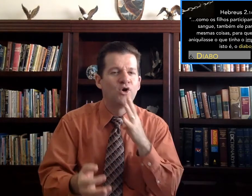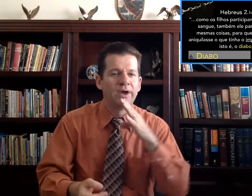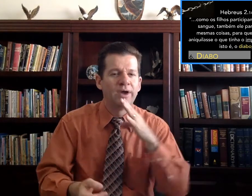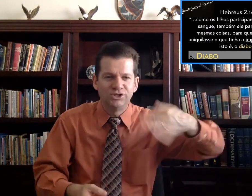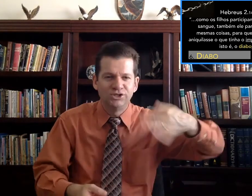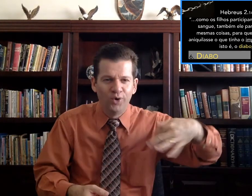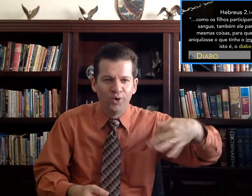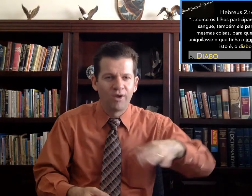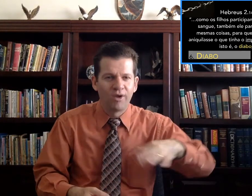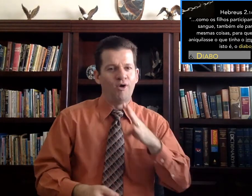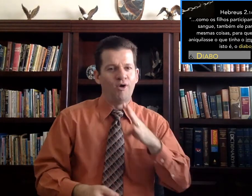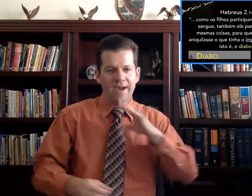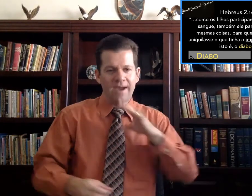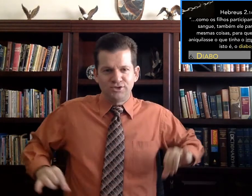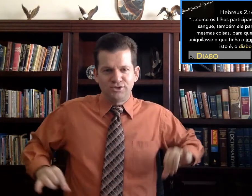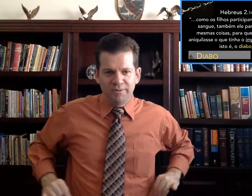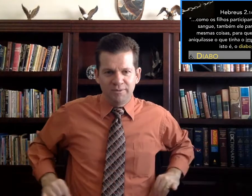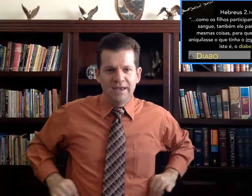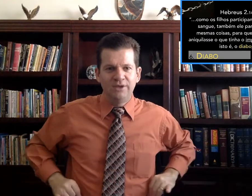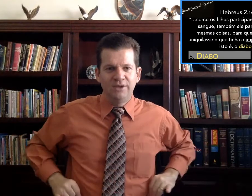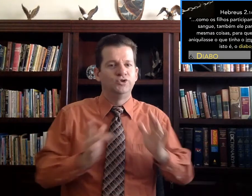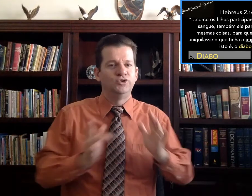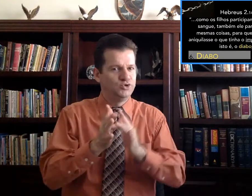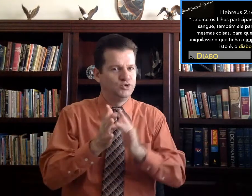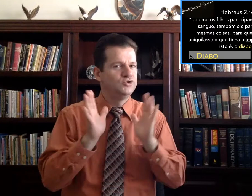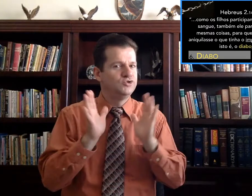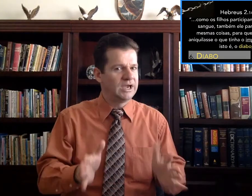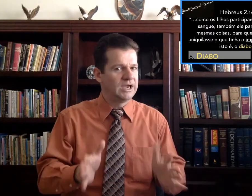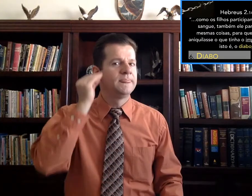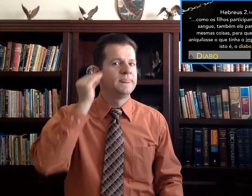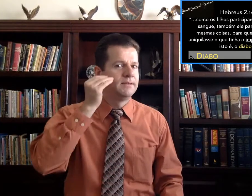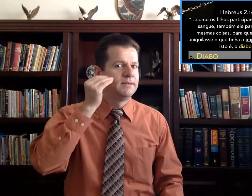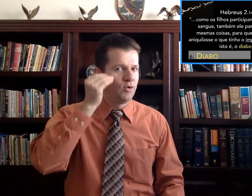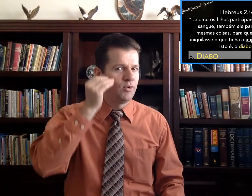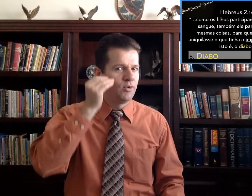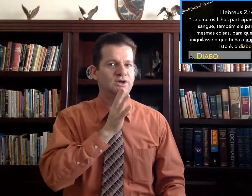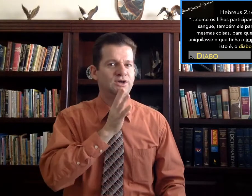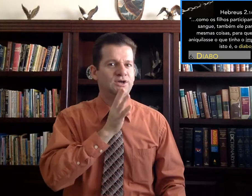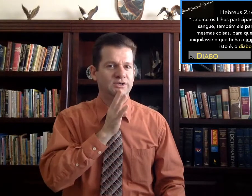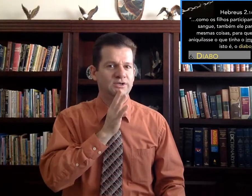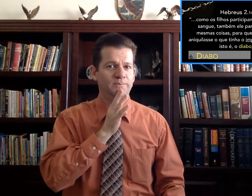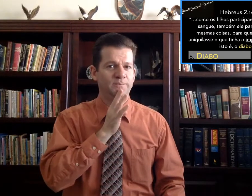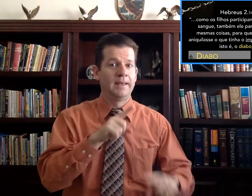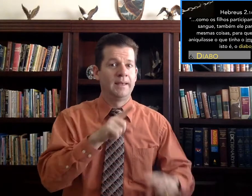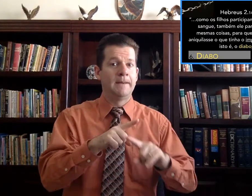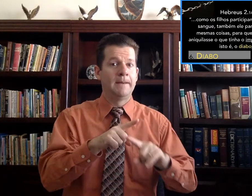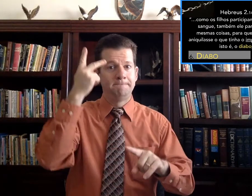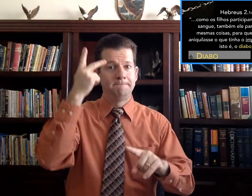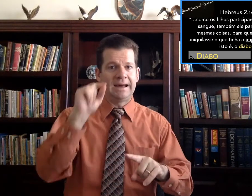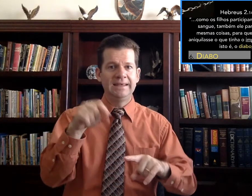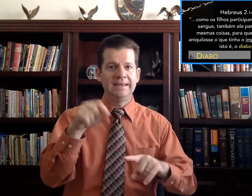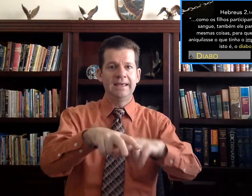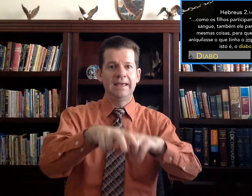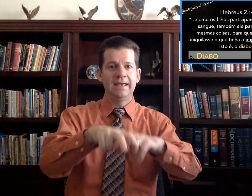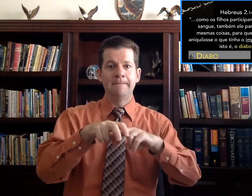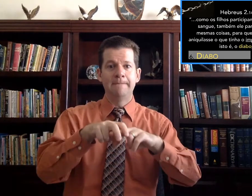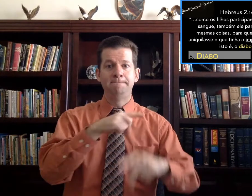Conhece dor, conhece sofrimento. Jesus já conheceu isso. Para que,